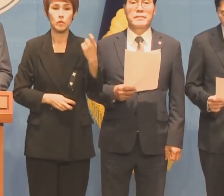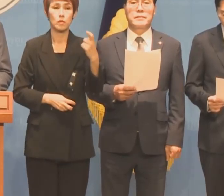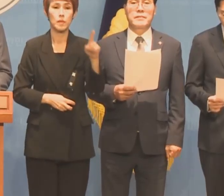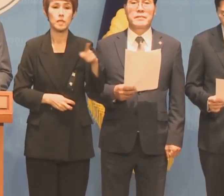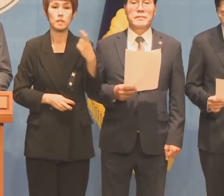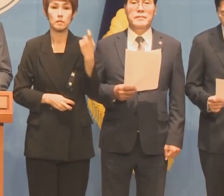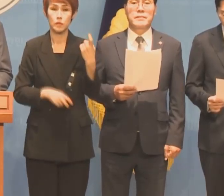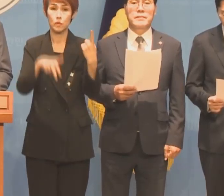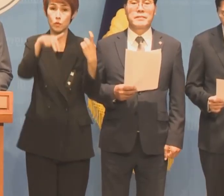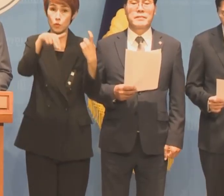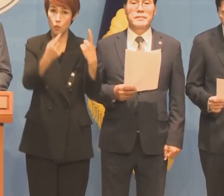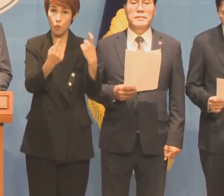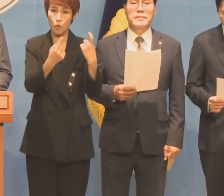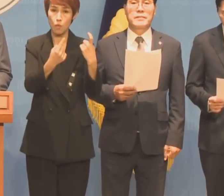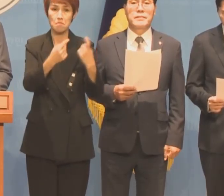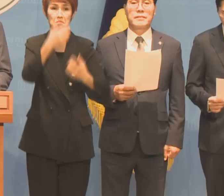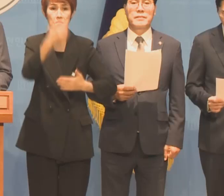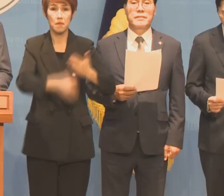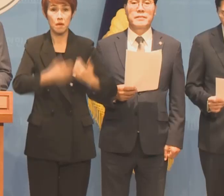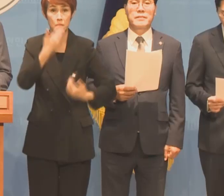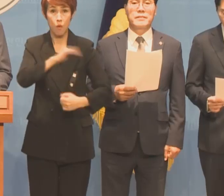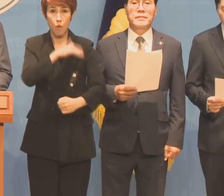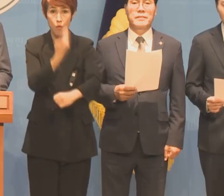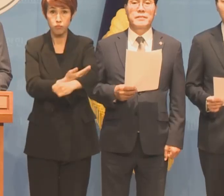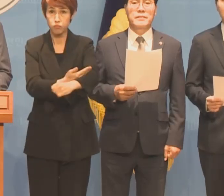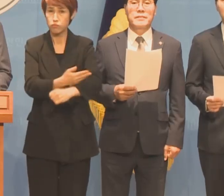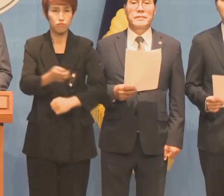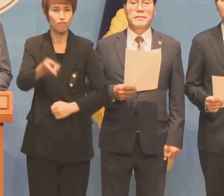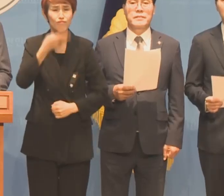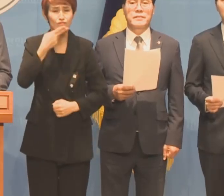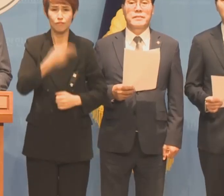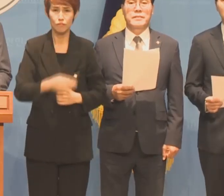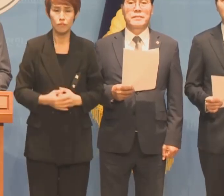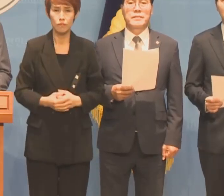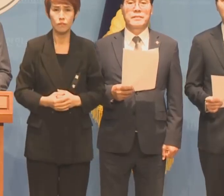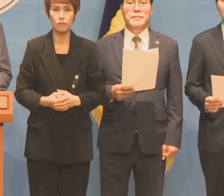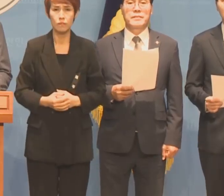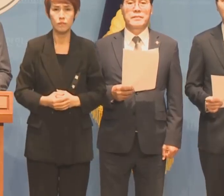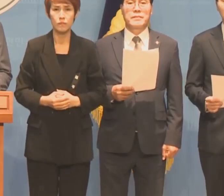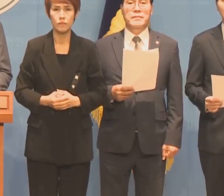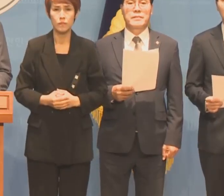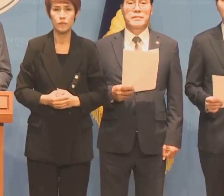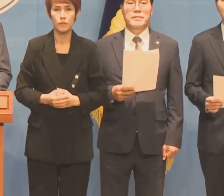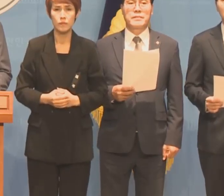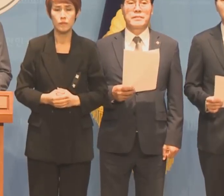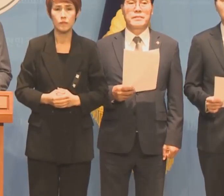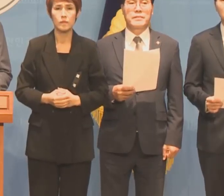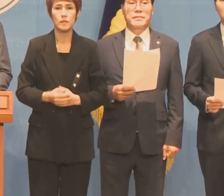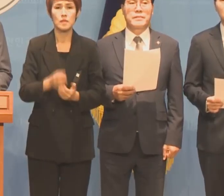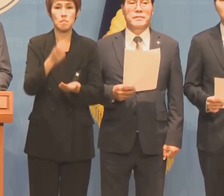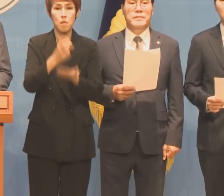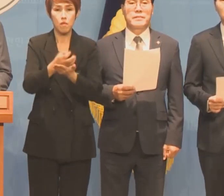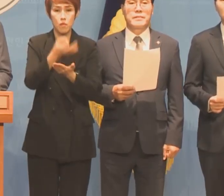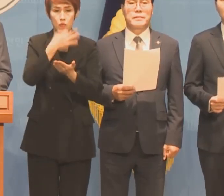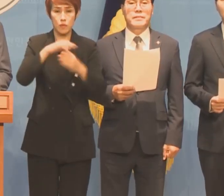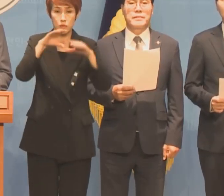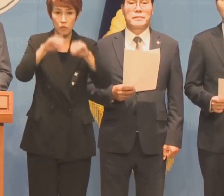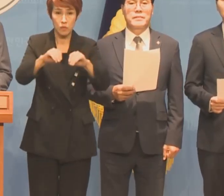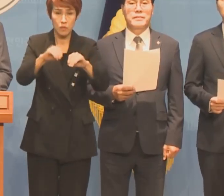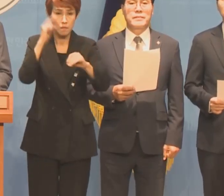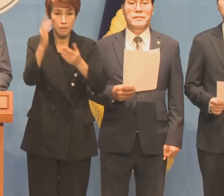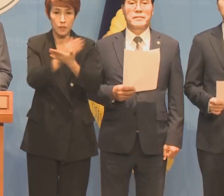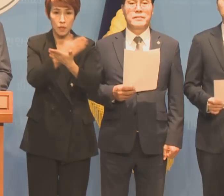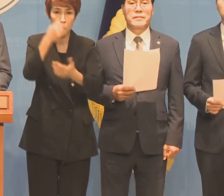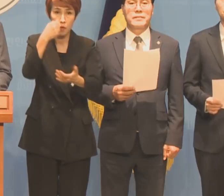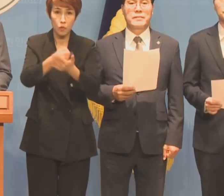제111조의 적용을 예외로 할 수 있게 하는 어떠한 권한도 없습니다. 법률 효력 정지에 대한 판단과